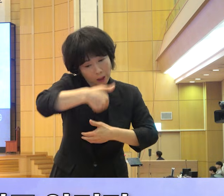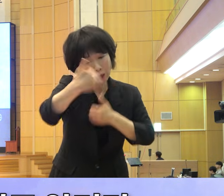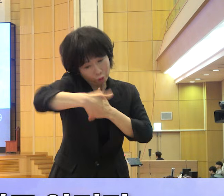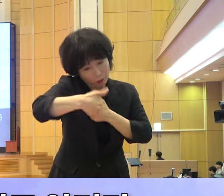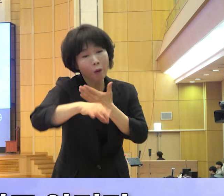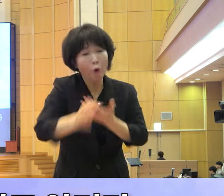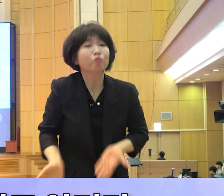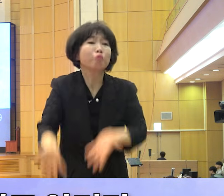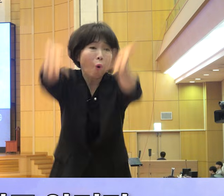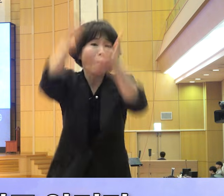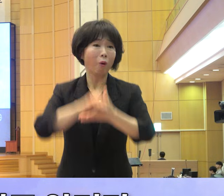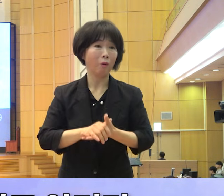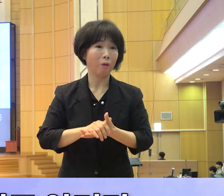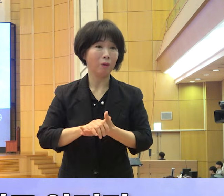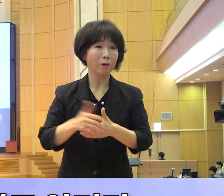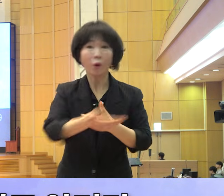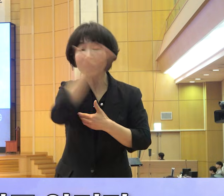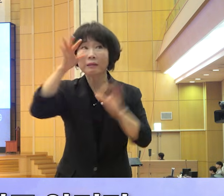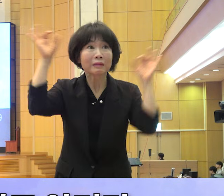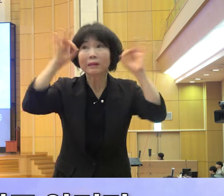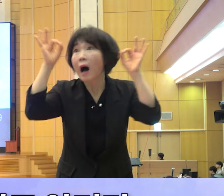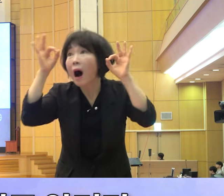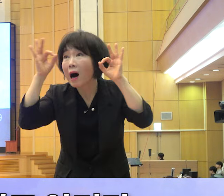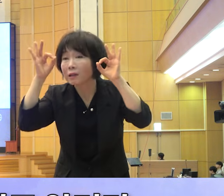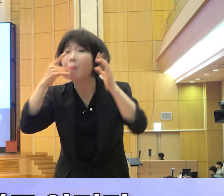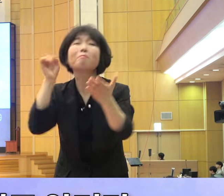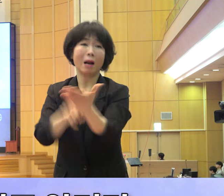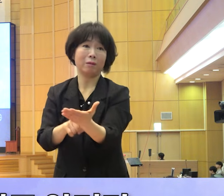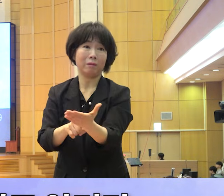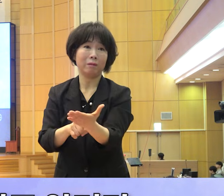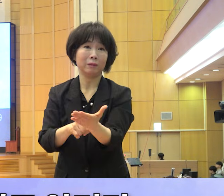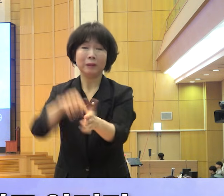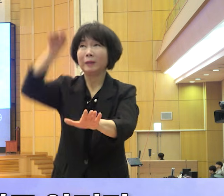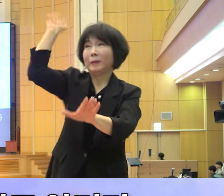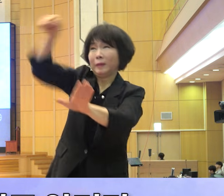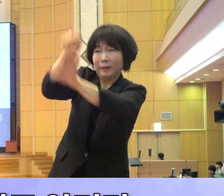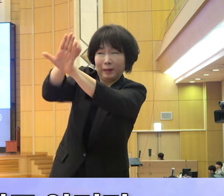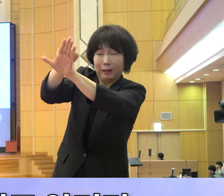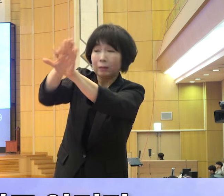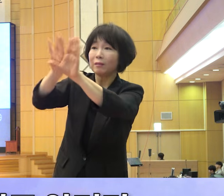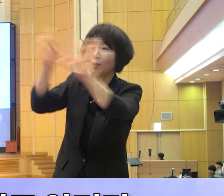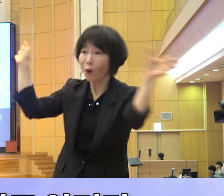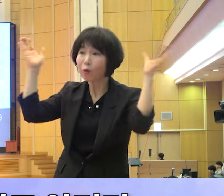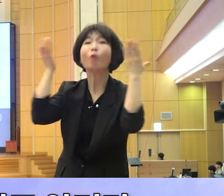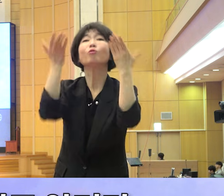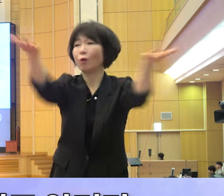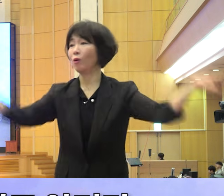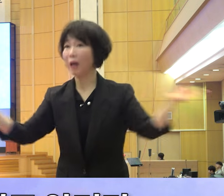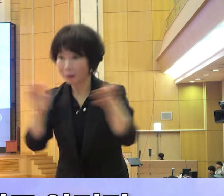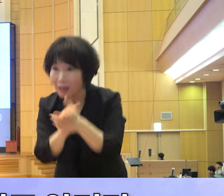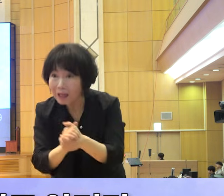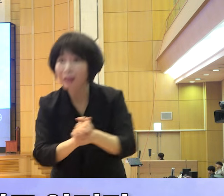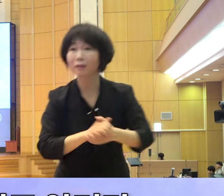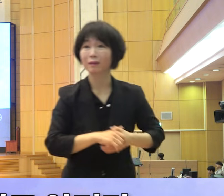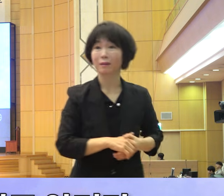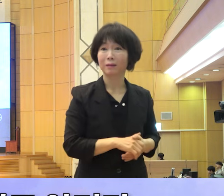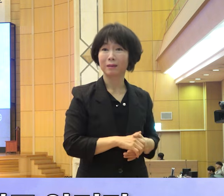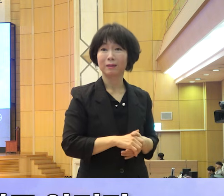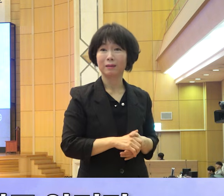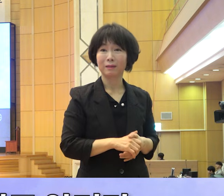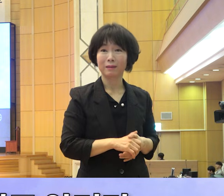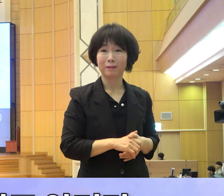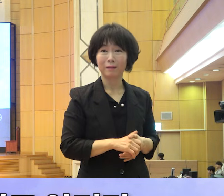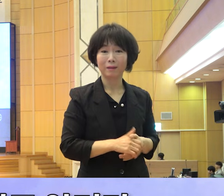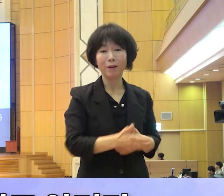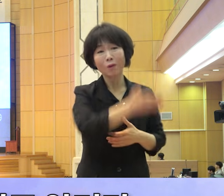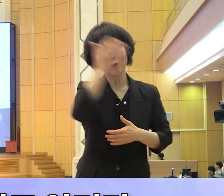것이요, 찾으라 그러면 찾을 것이요, 두드리라 그러면 너에게 열릴 것이니.